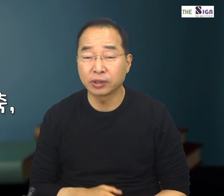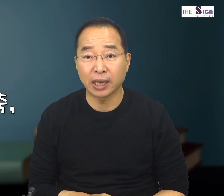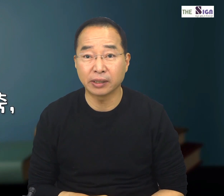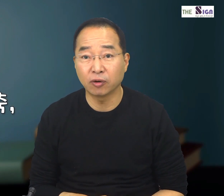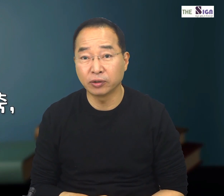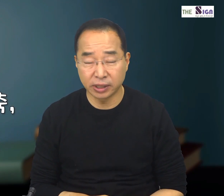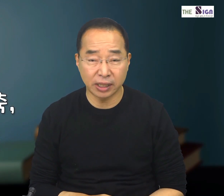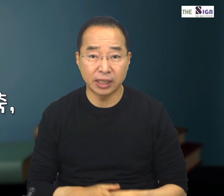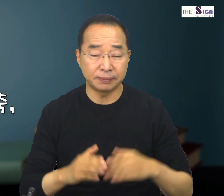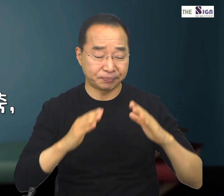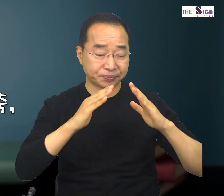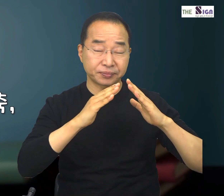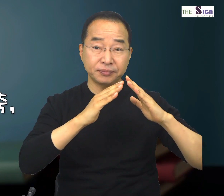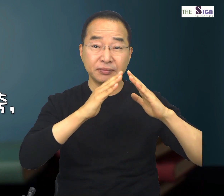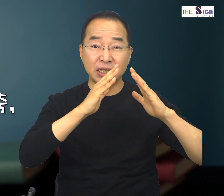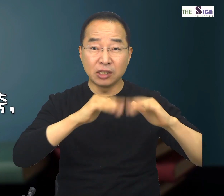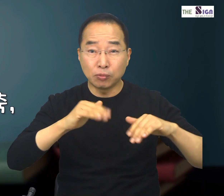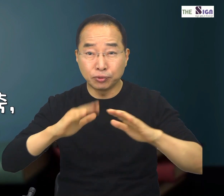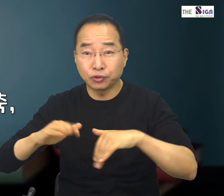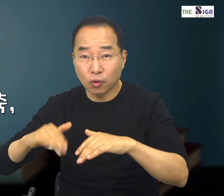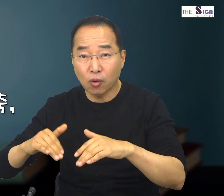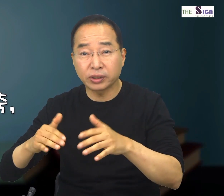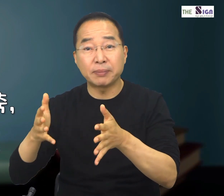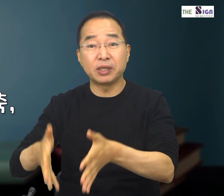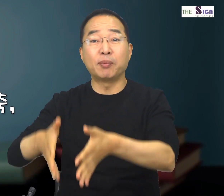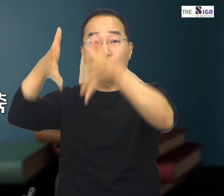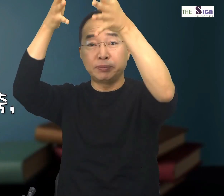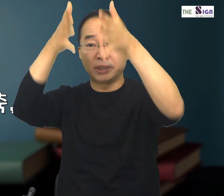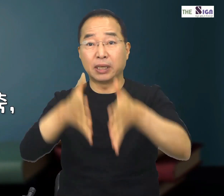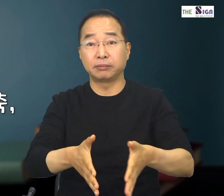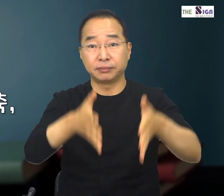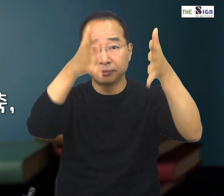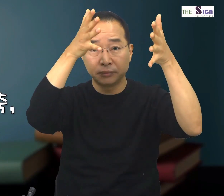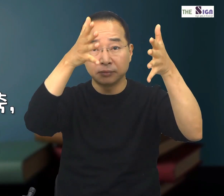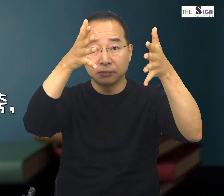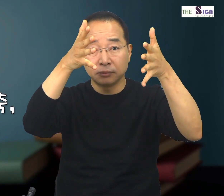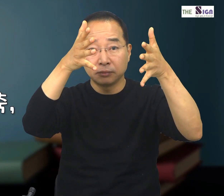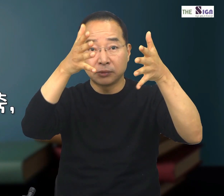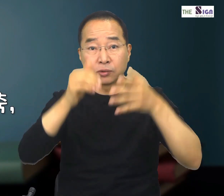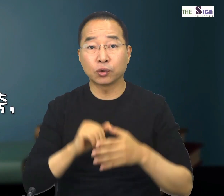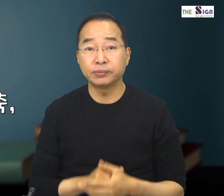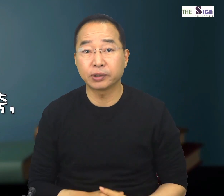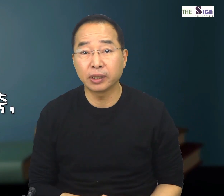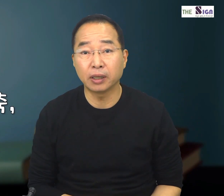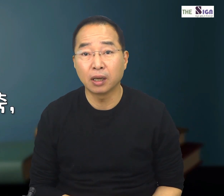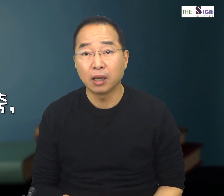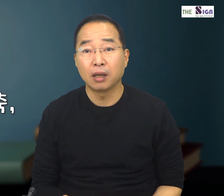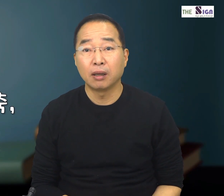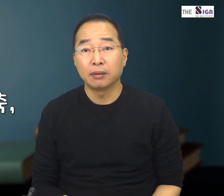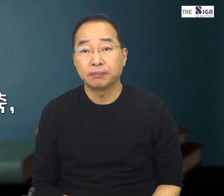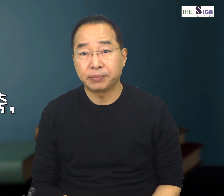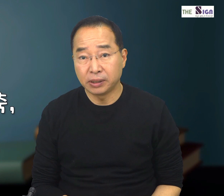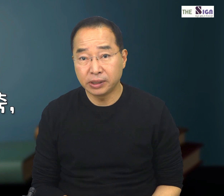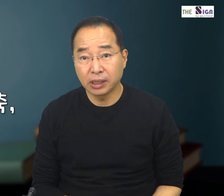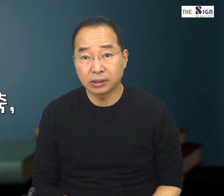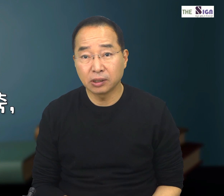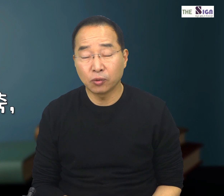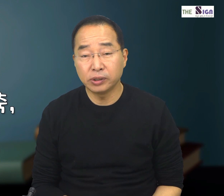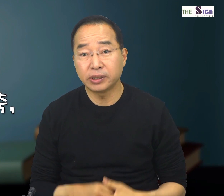안 해요. 어떻게 하냐, 이걸 부수고 그 다음에 이것만 올립니다. 자, 조금 전에 빌딩 같은 걸 올린다 할